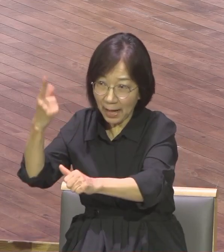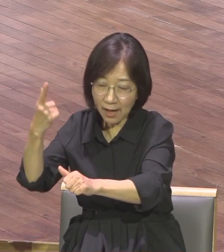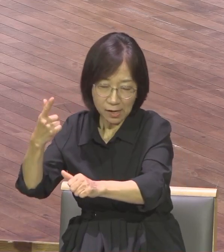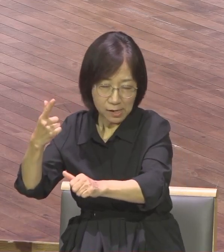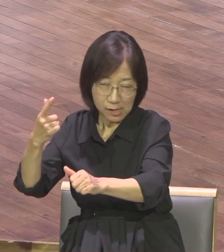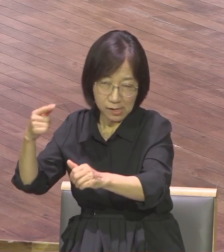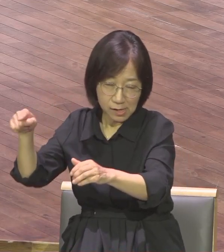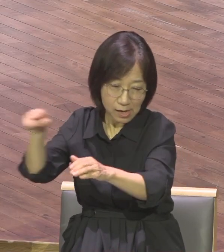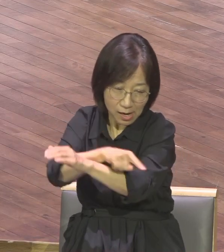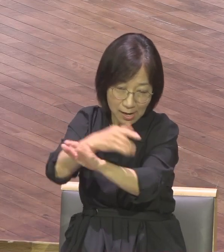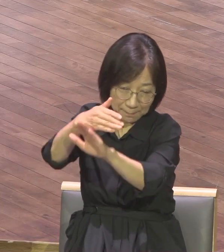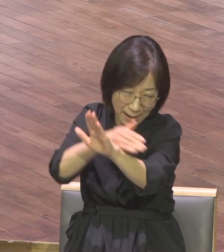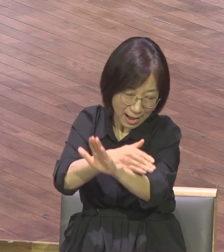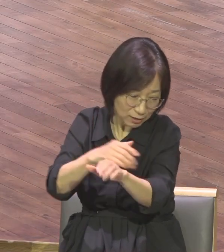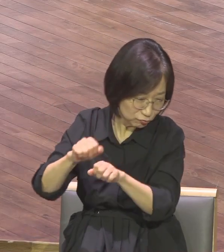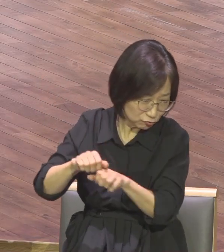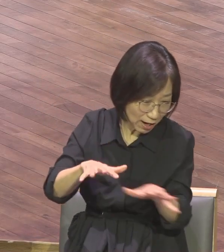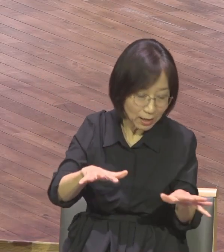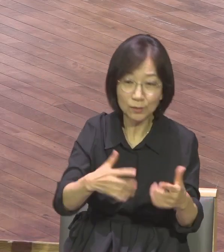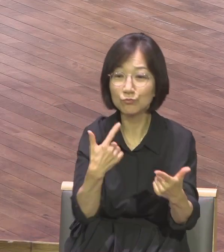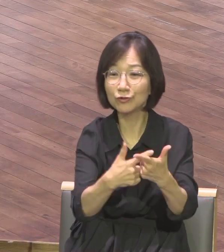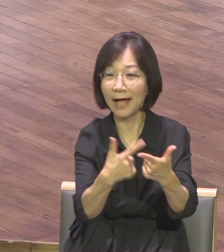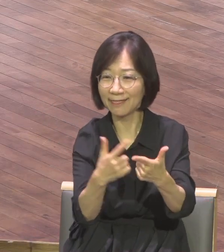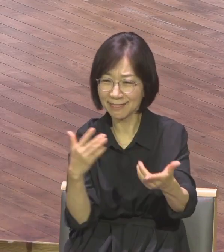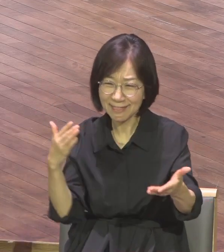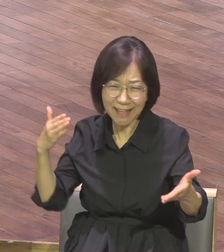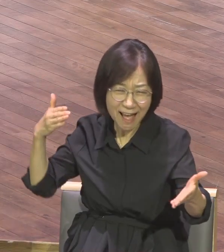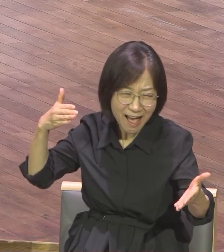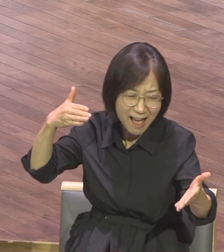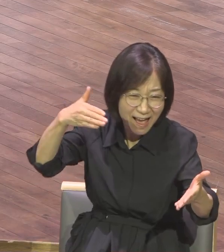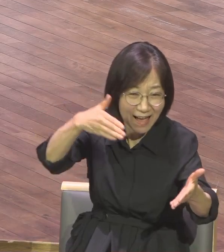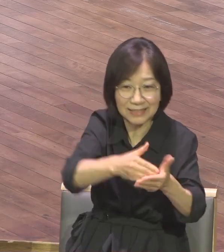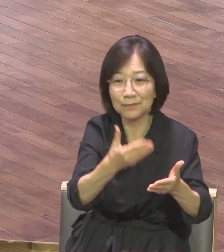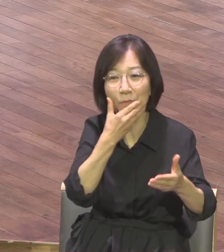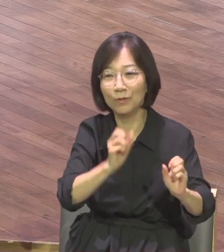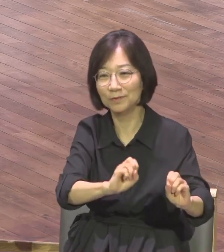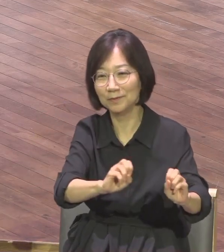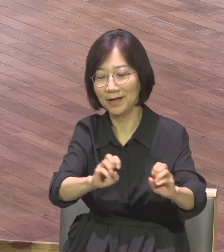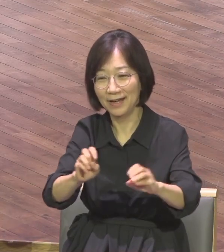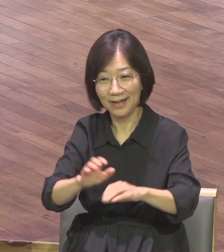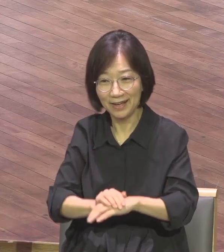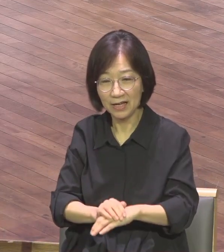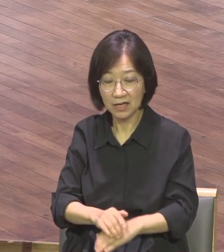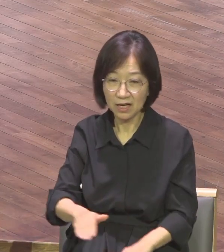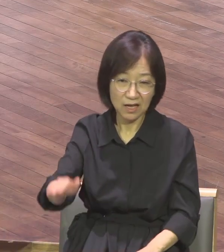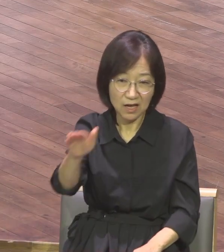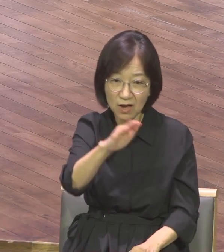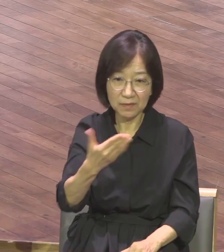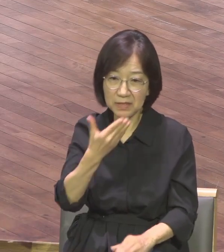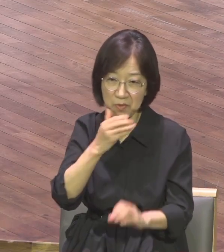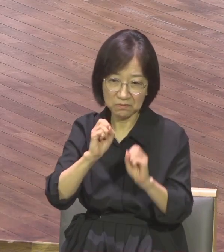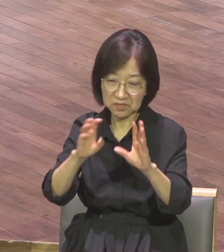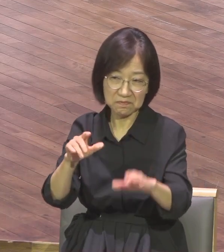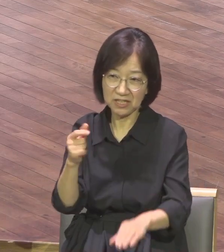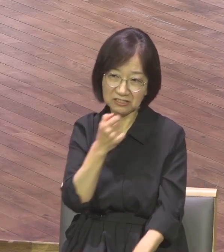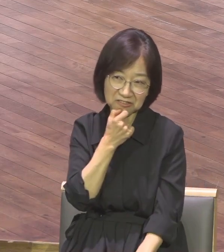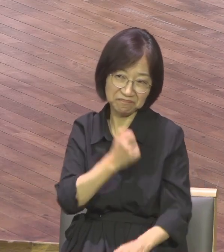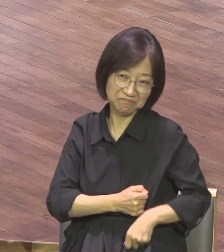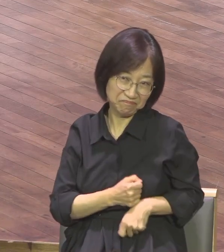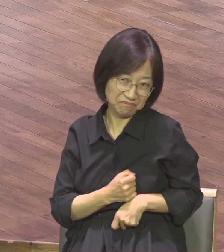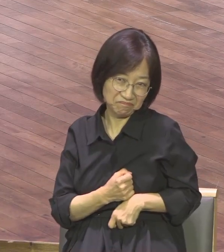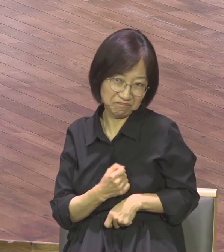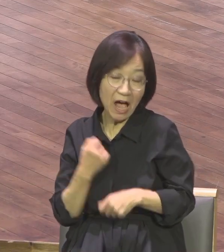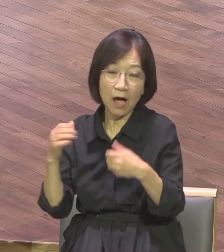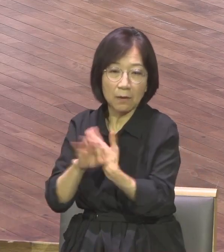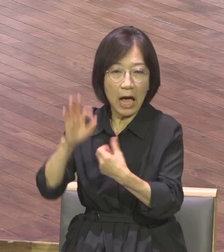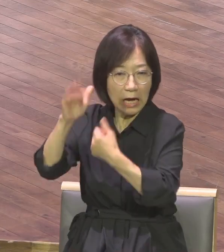복음이 확산된 거 아셔야 돼요. 여러분, 복음 전가지 않으면 하나는 전쟁이 이렇게 흩어버려. 복음 안전감 핍박, 박해를 통해서